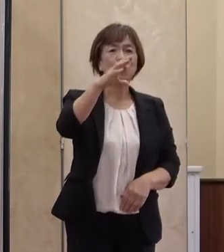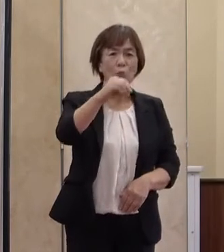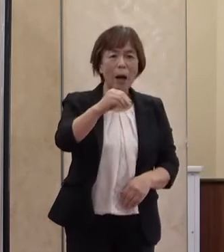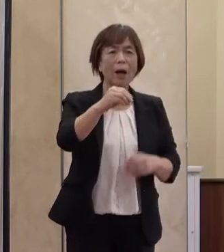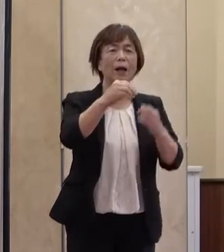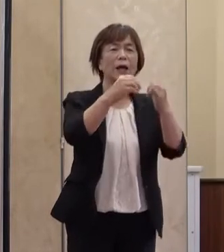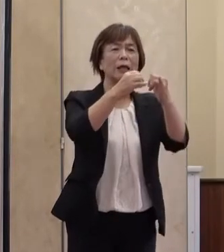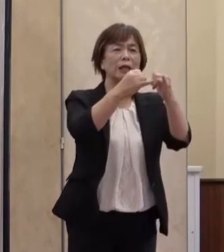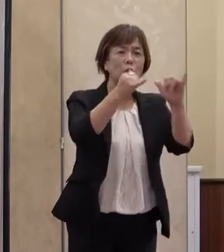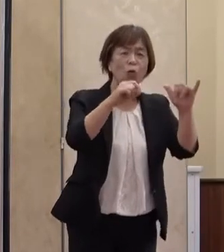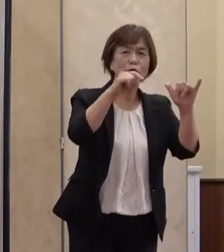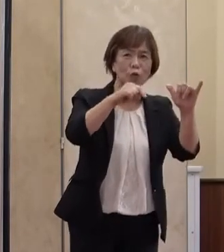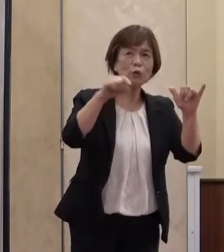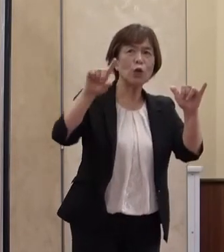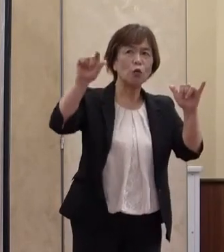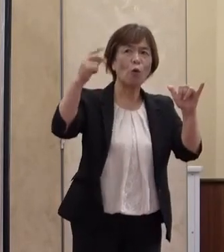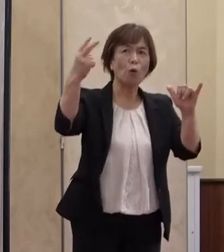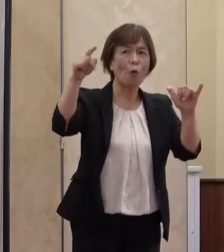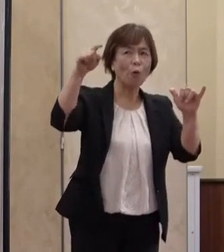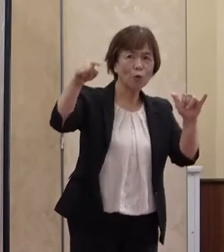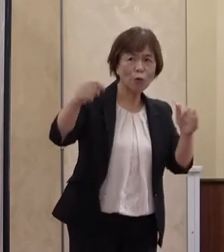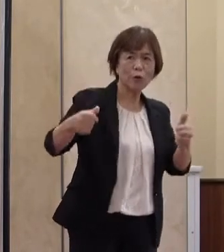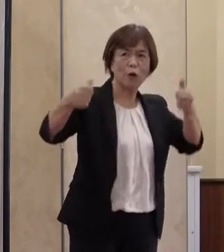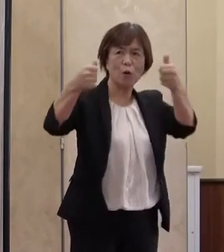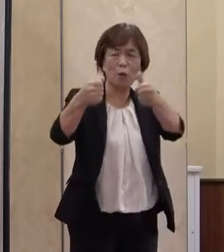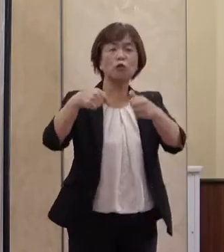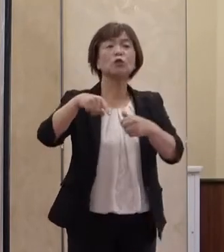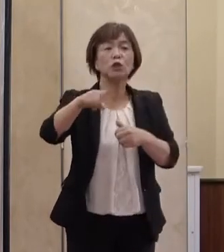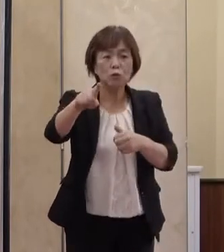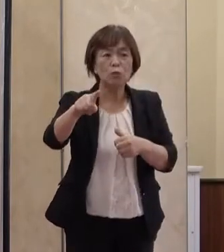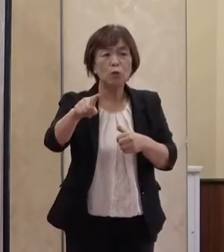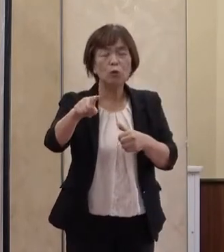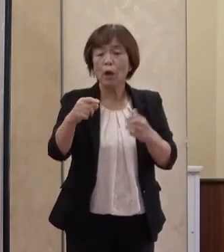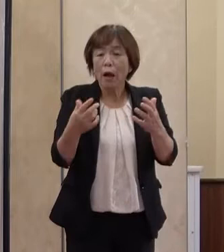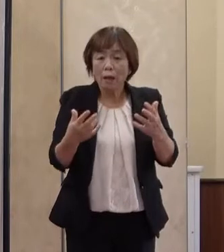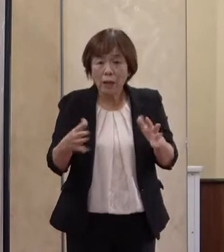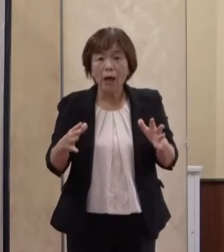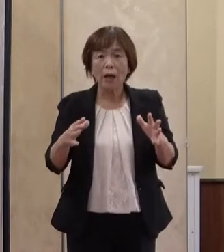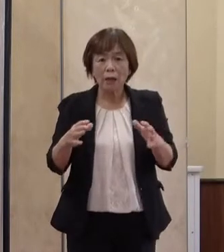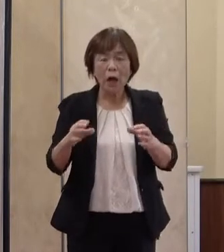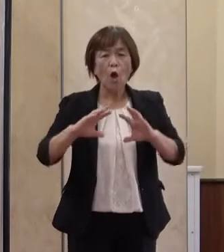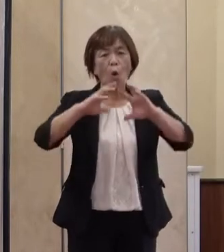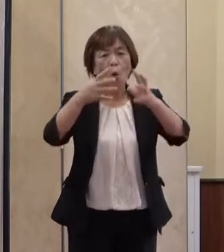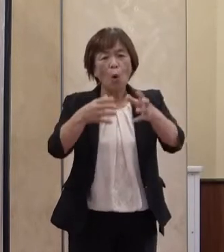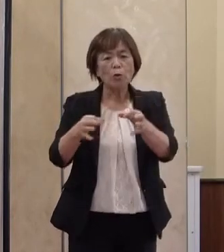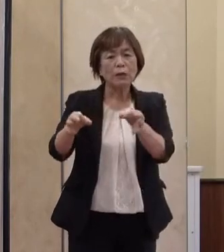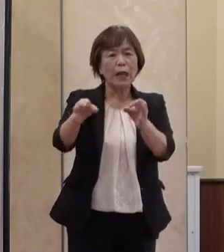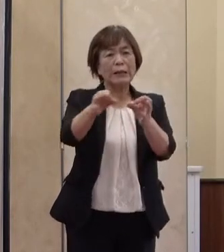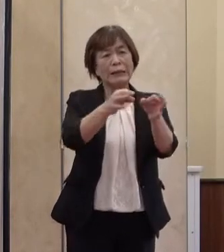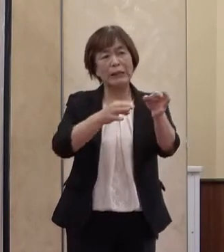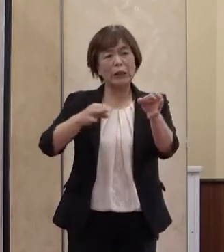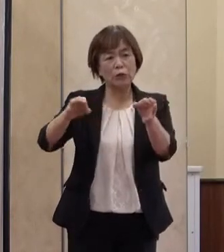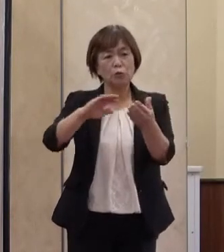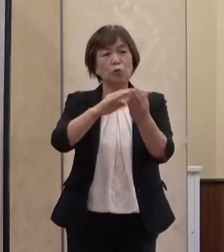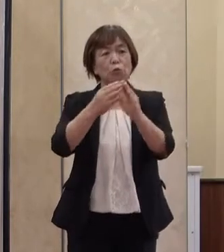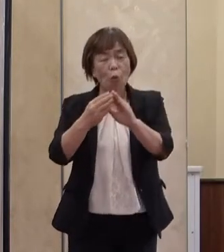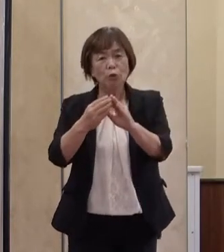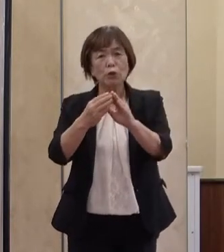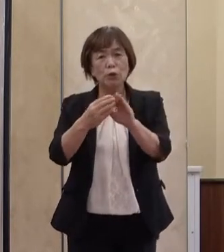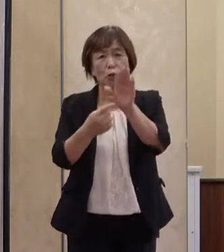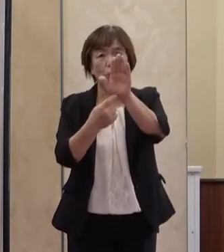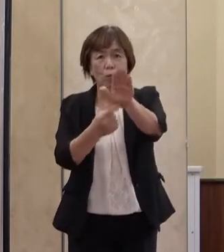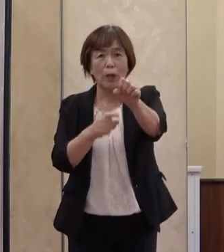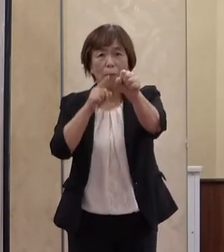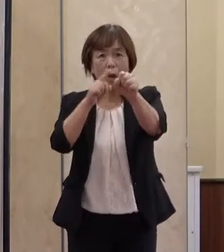とも競争する、そしてそうしない限りも国際金融都市だってそんなの誘致して競えるわけがない